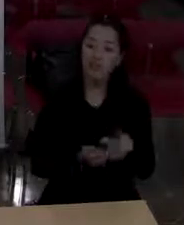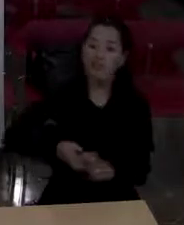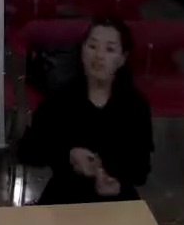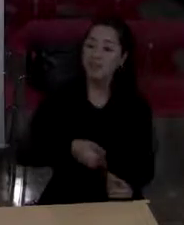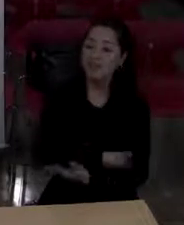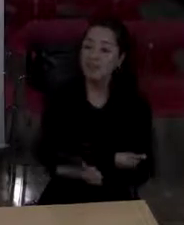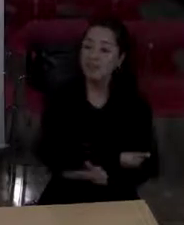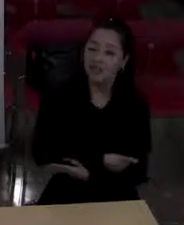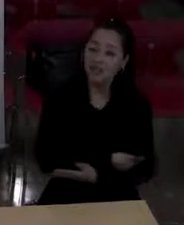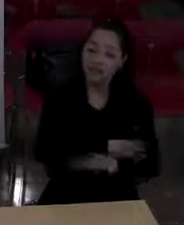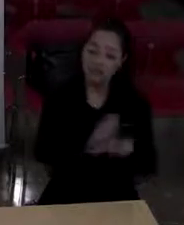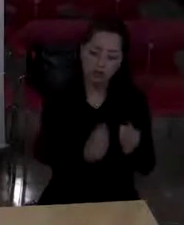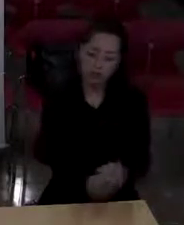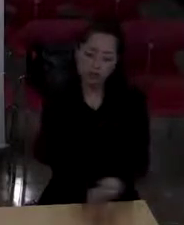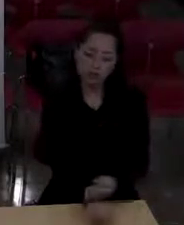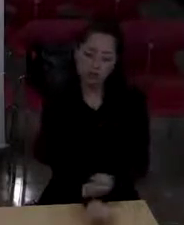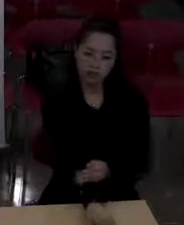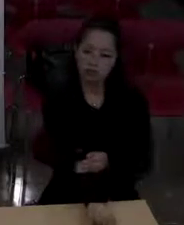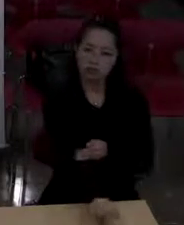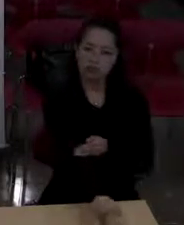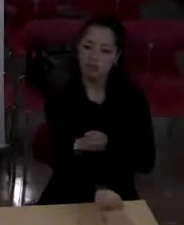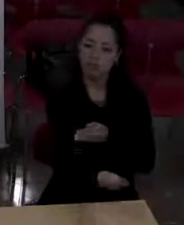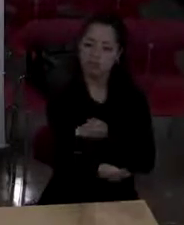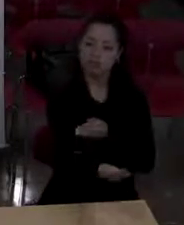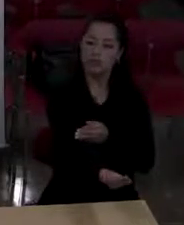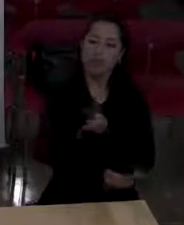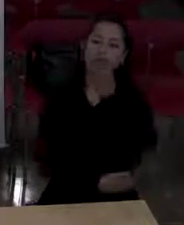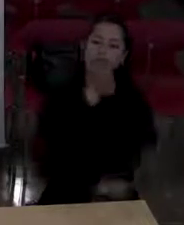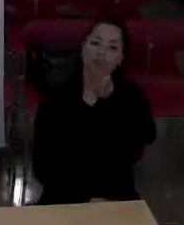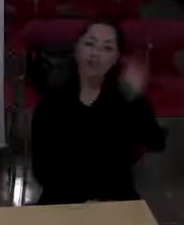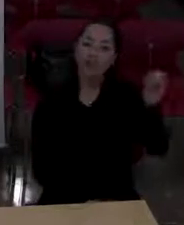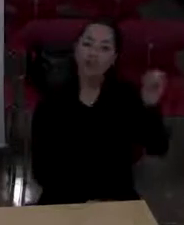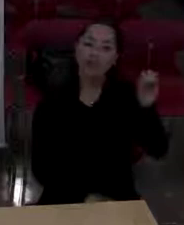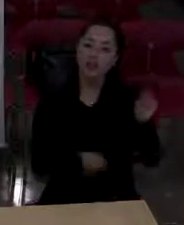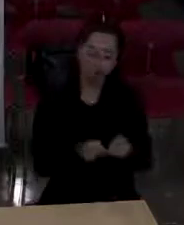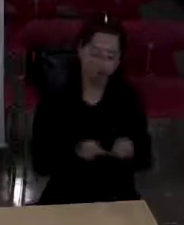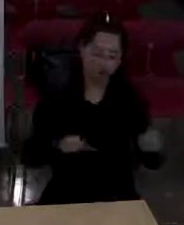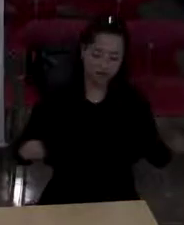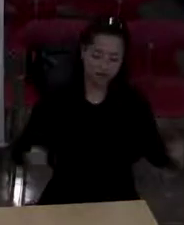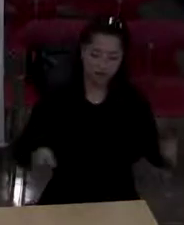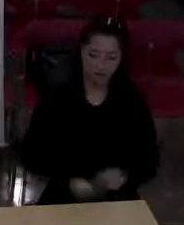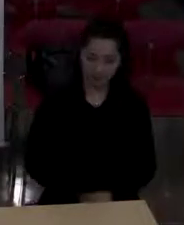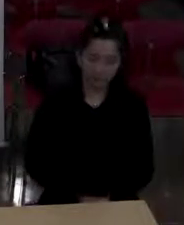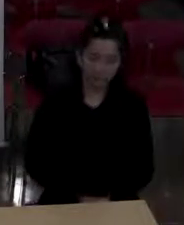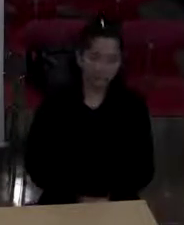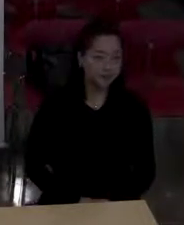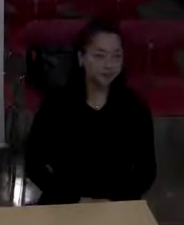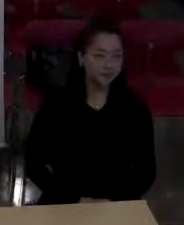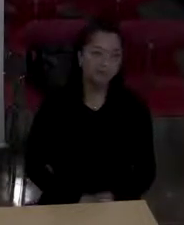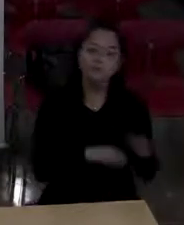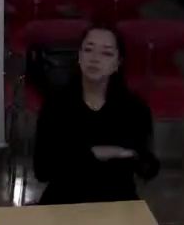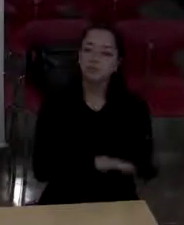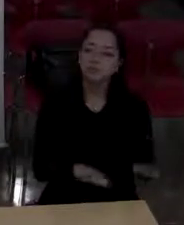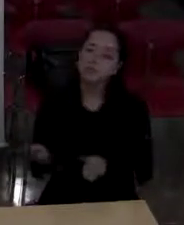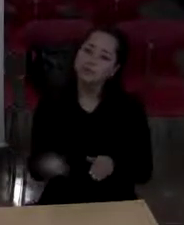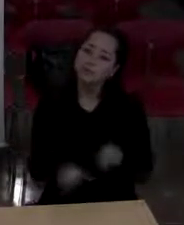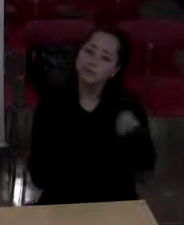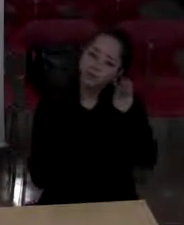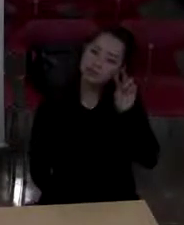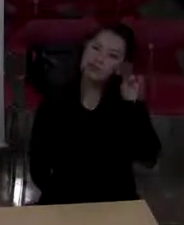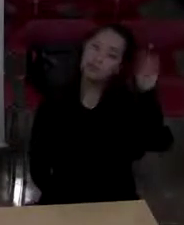Entonces, como veíamos hace un rato, lo importante de la comunicación, aparte de